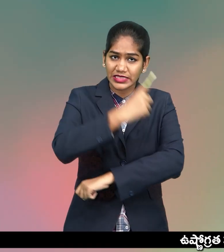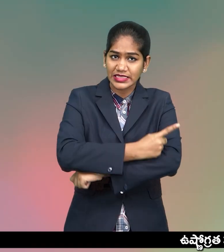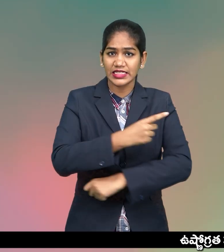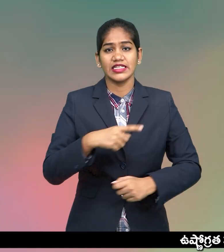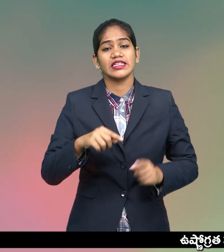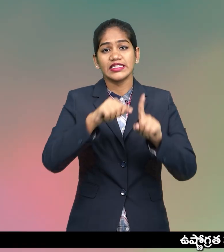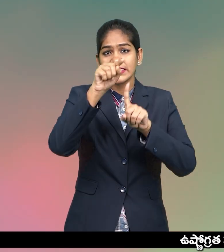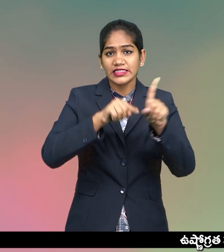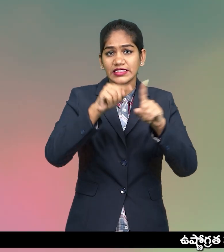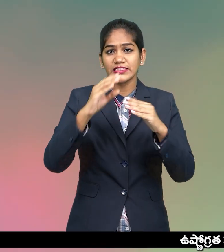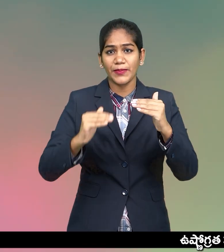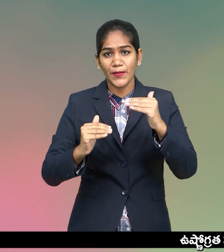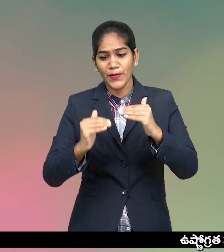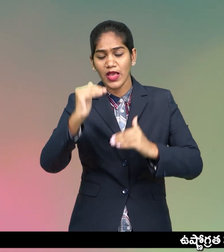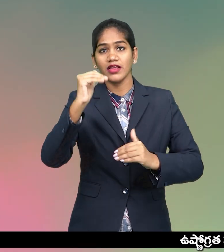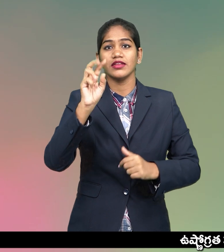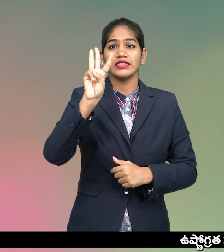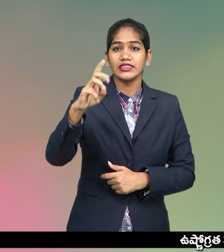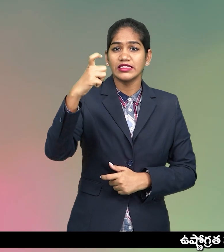ఉష్ణోగ్రత 37 డిగ్రీల సెల్సియస్ మించిపోయింది.